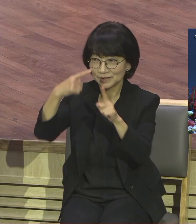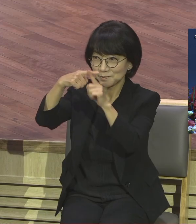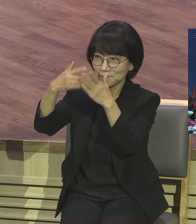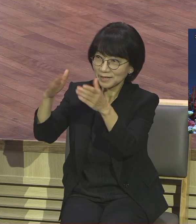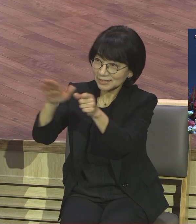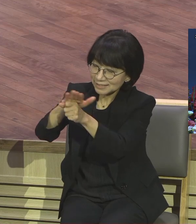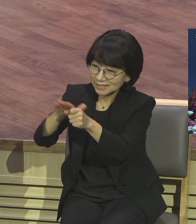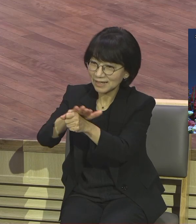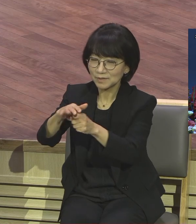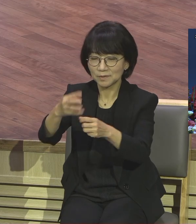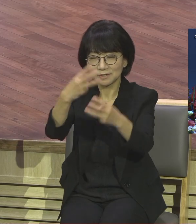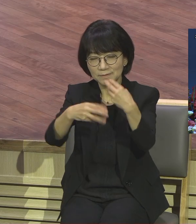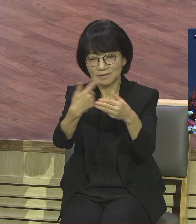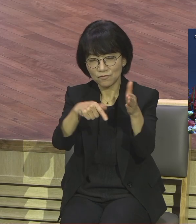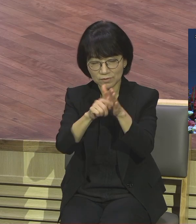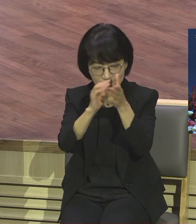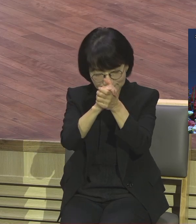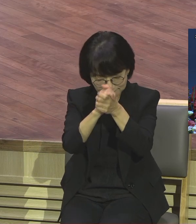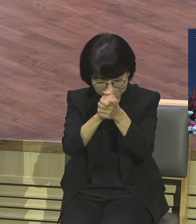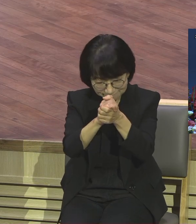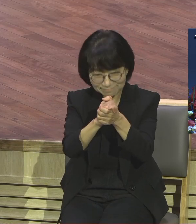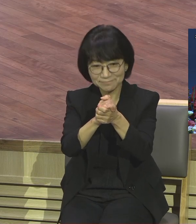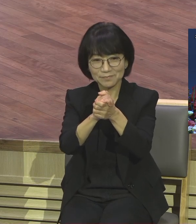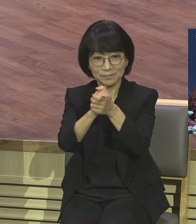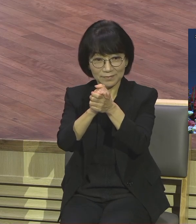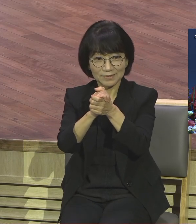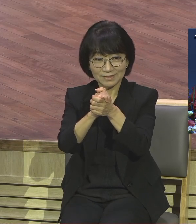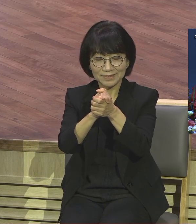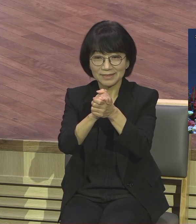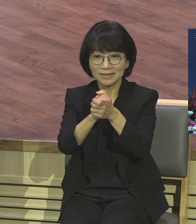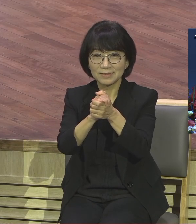렘넌트를 가슴에 품고 기도하고 그들의 정말